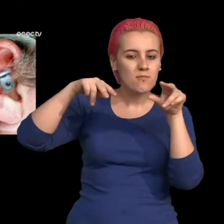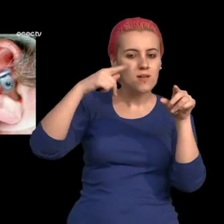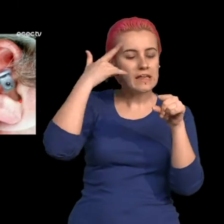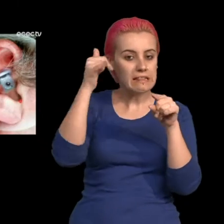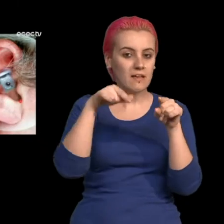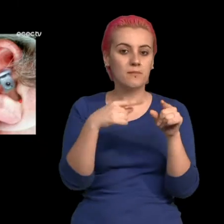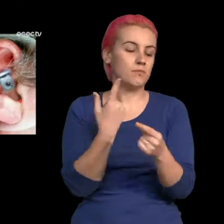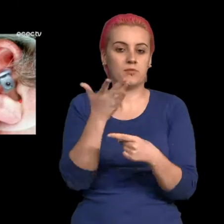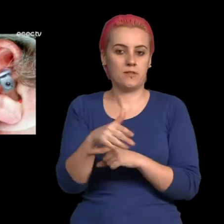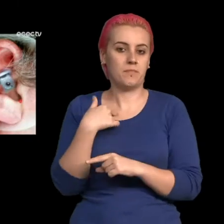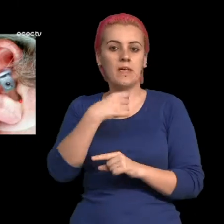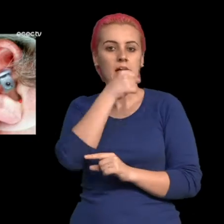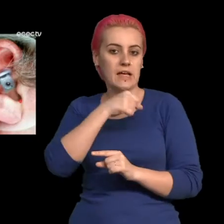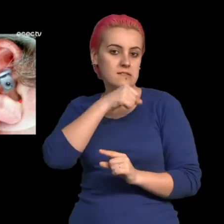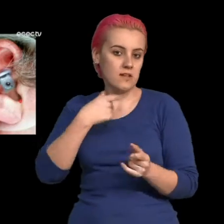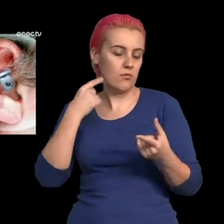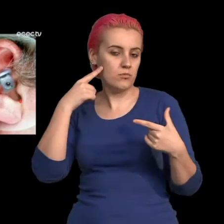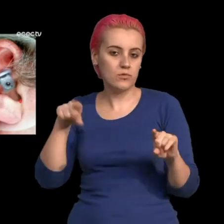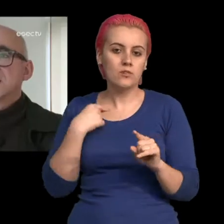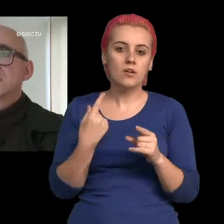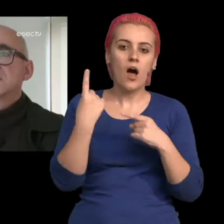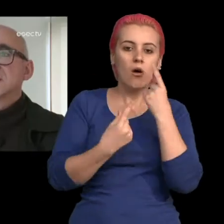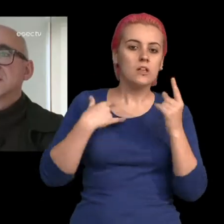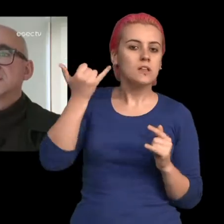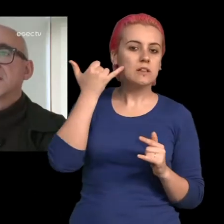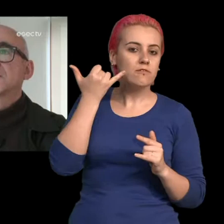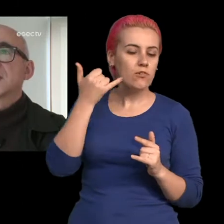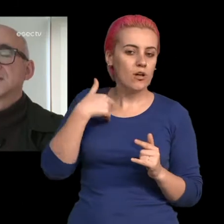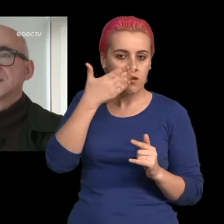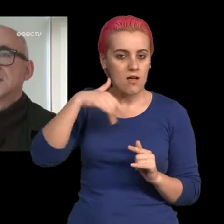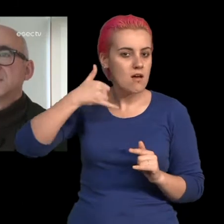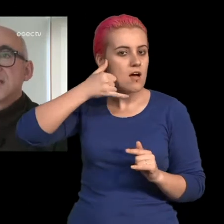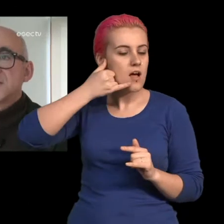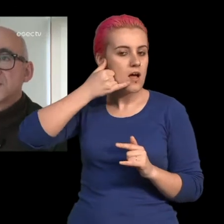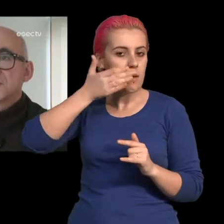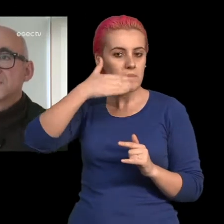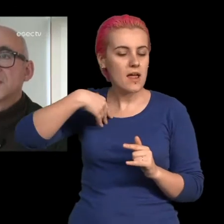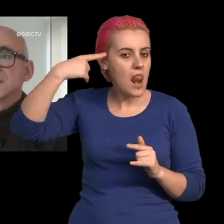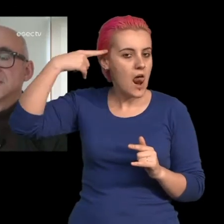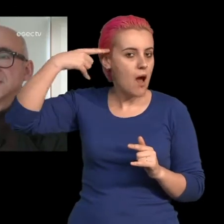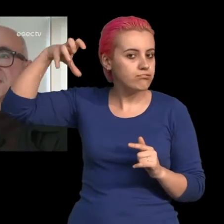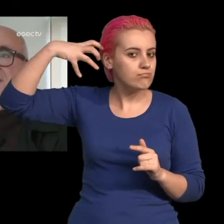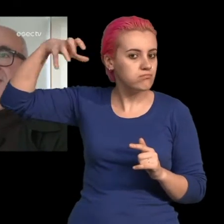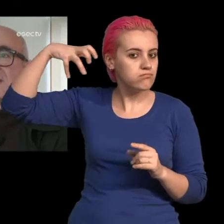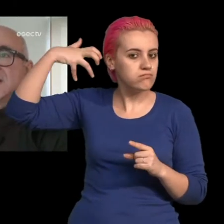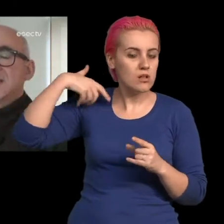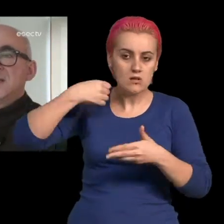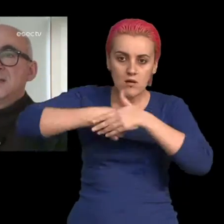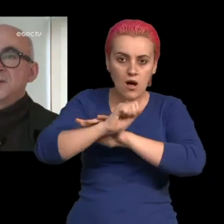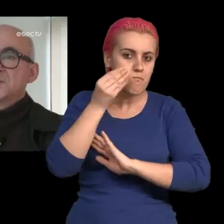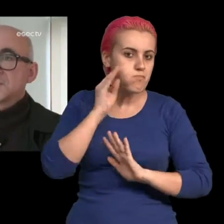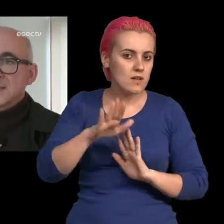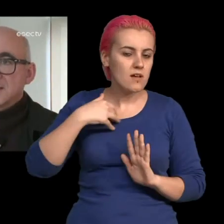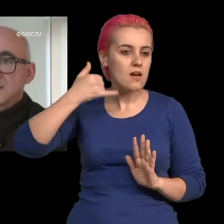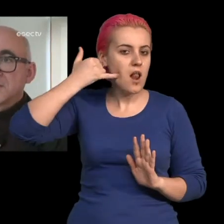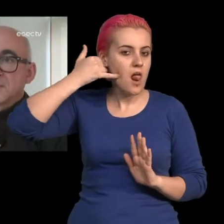em que alguém tem um telefone na orelha que nunca para de tocar, mas já nasceu com o telefone